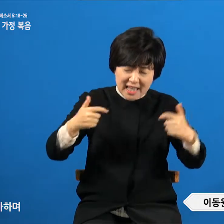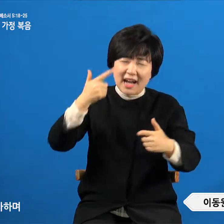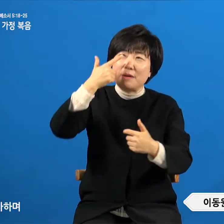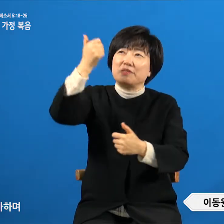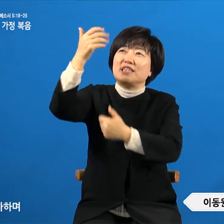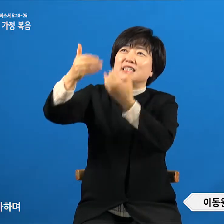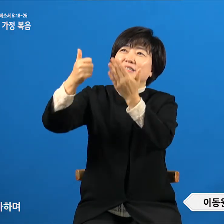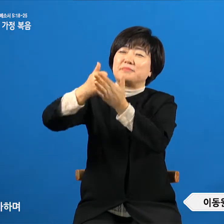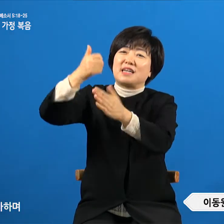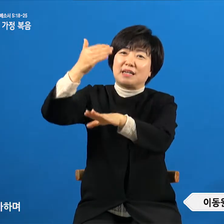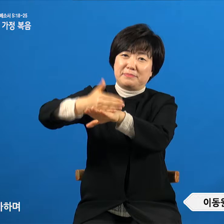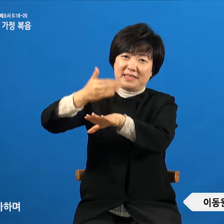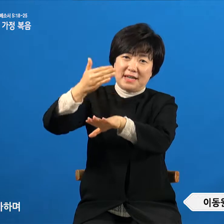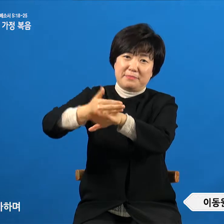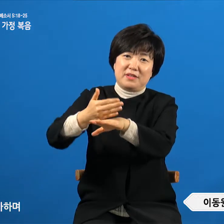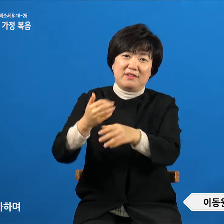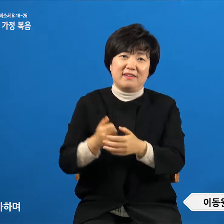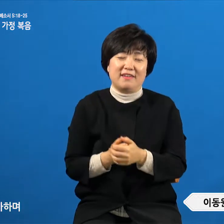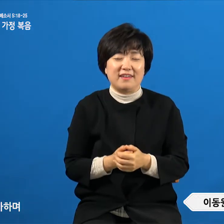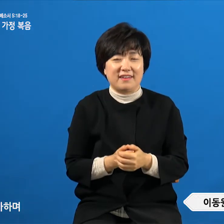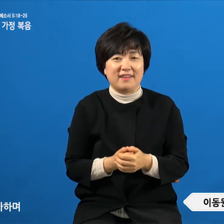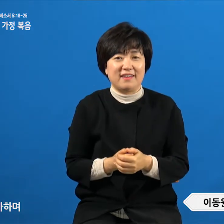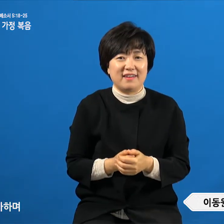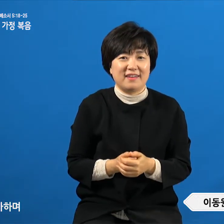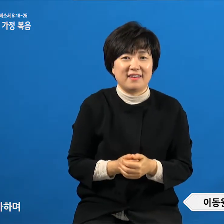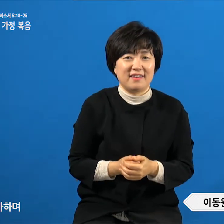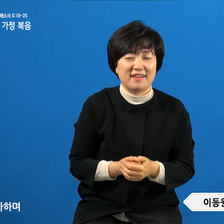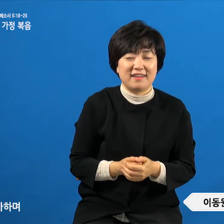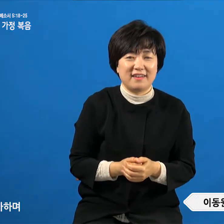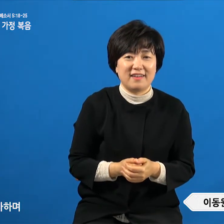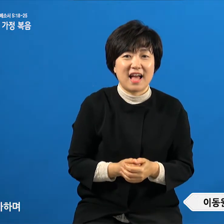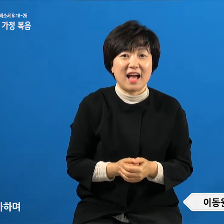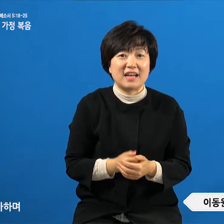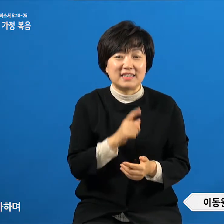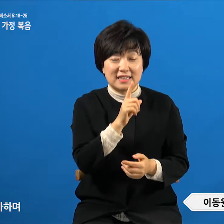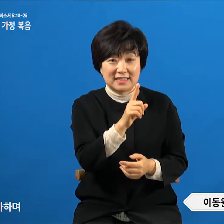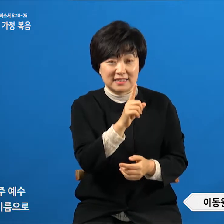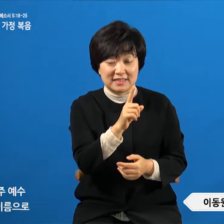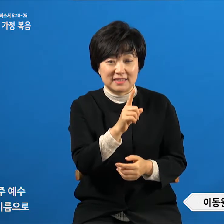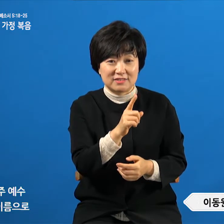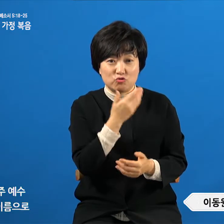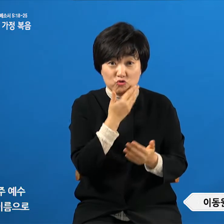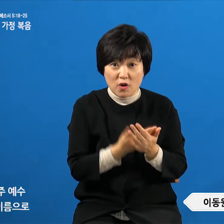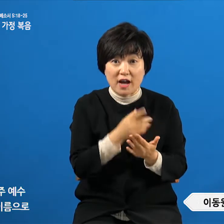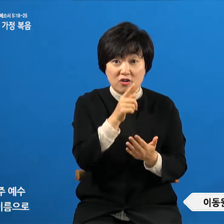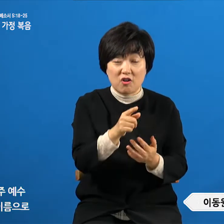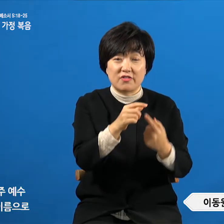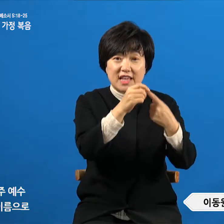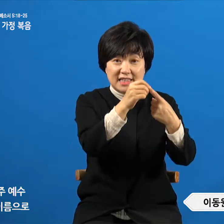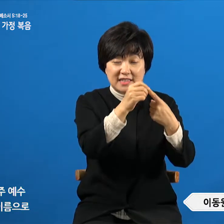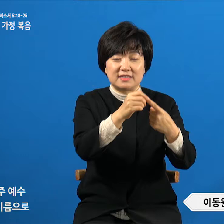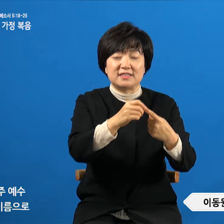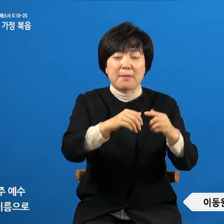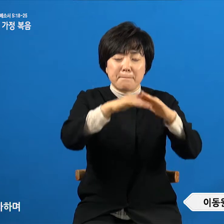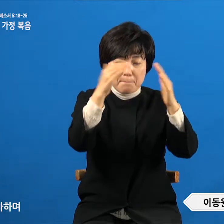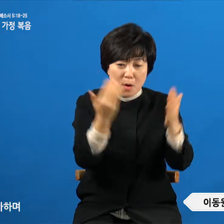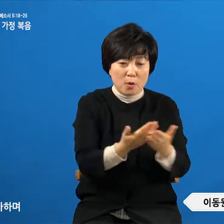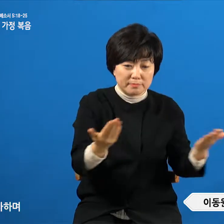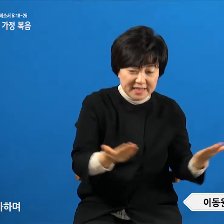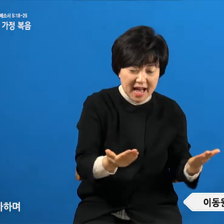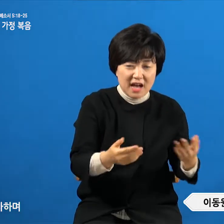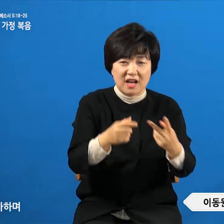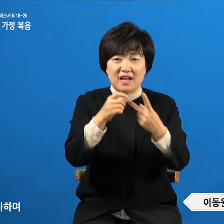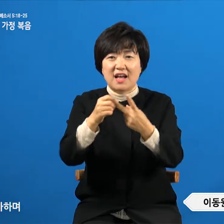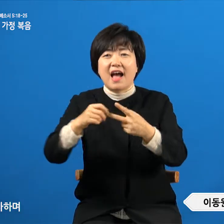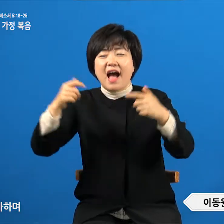항상 아버지 하나님께 감사하며. 여기 두 가지 중요한 화두가 있어요. 단어. 하나는 범사, 또 하나는